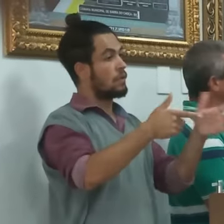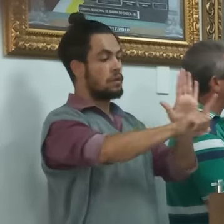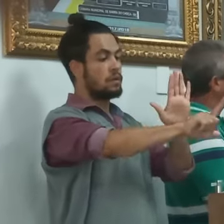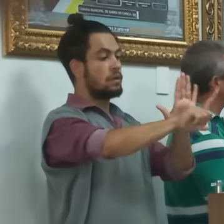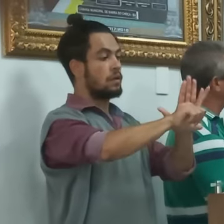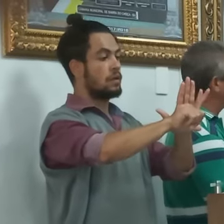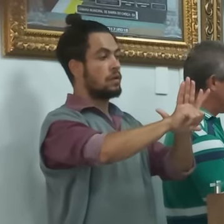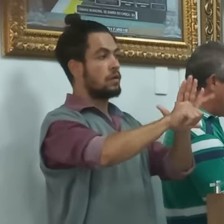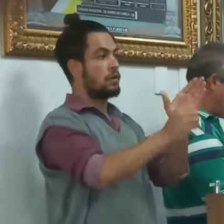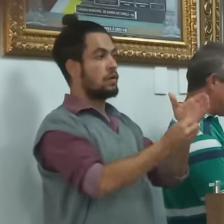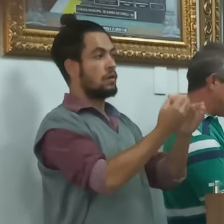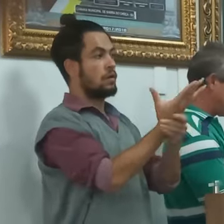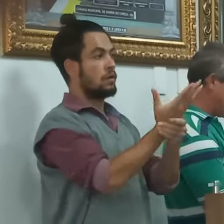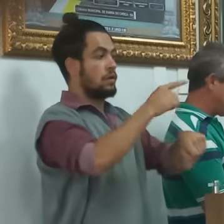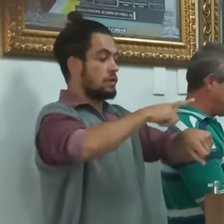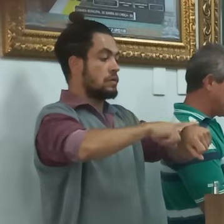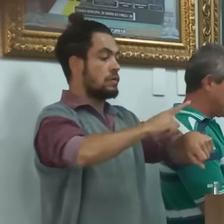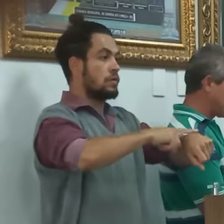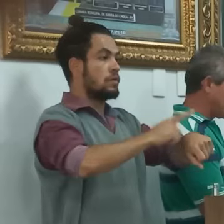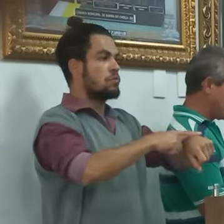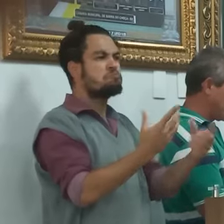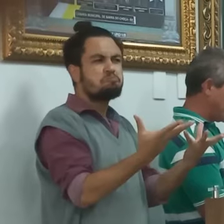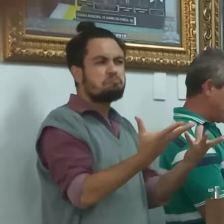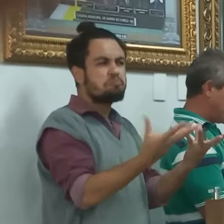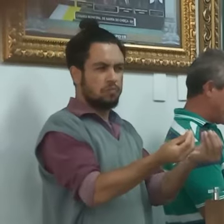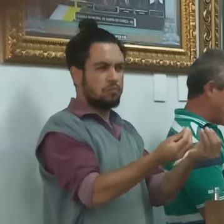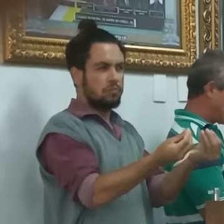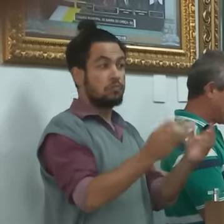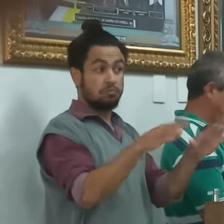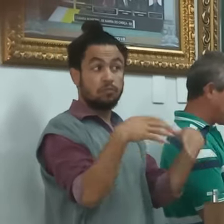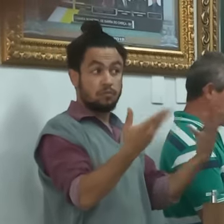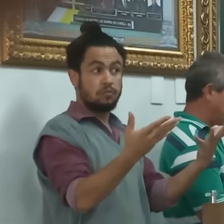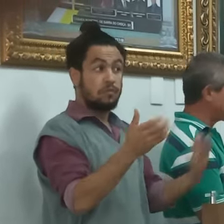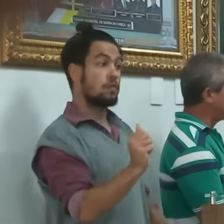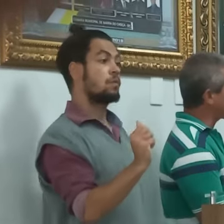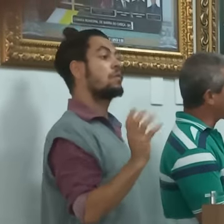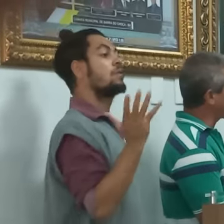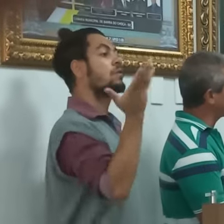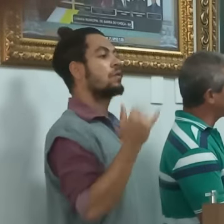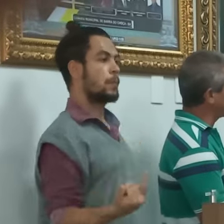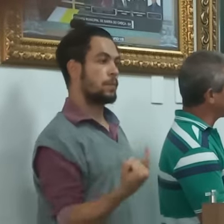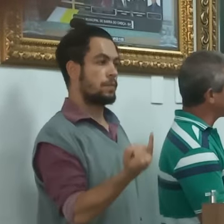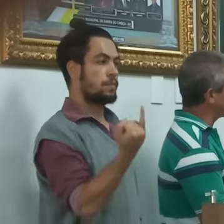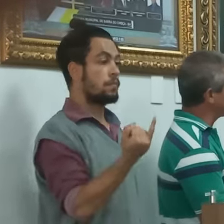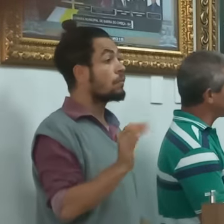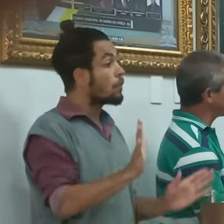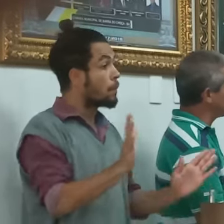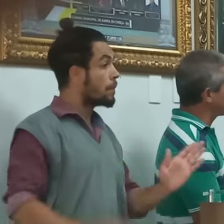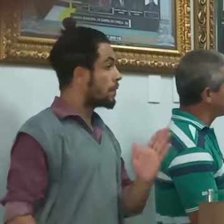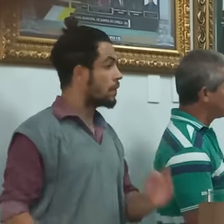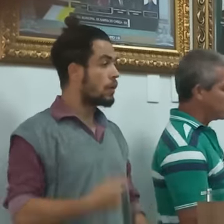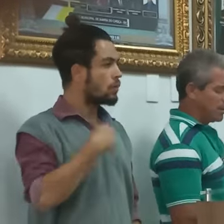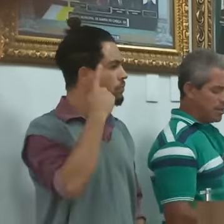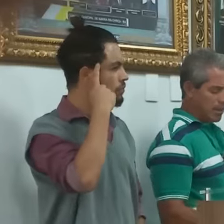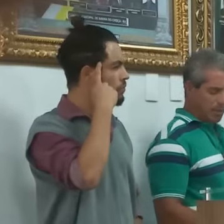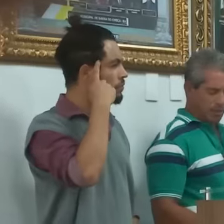tempo e realmente há necessidade de que isso aconteça. Mas me recordo, excelentíssimo